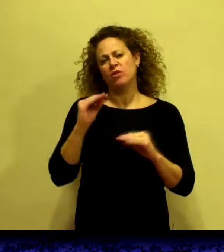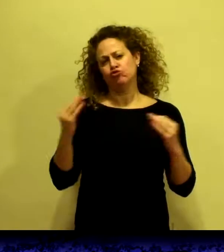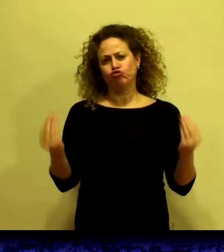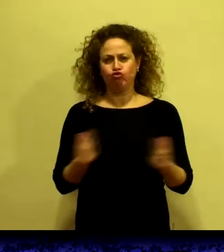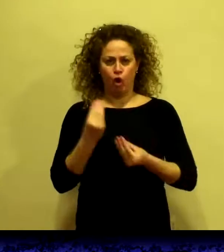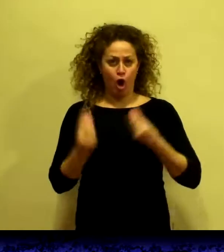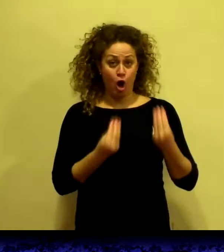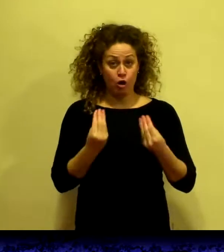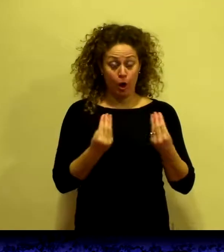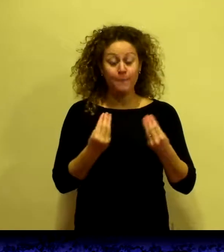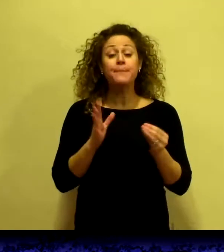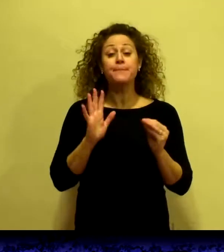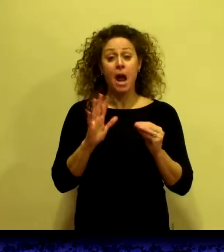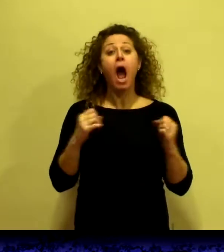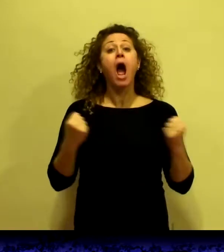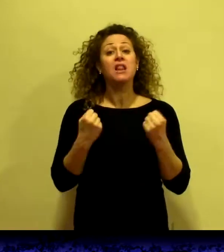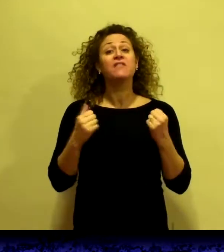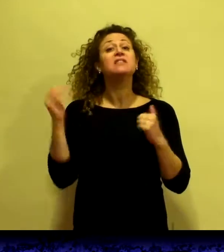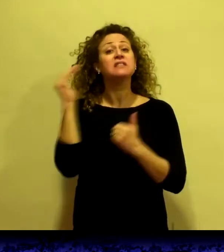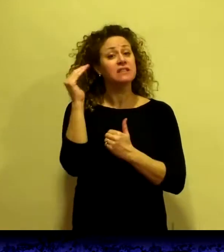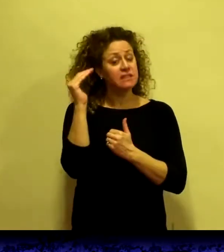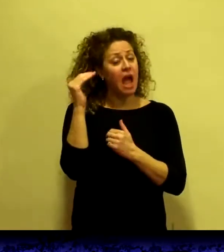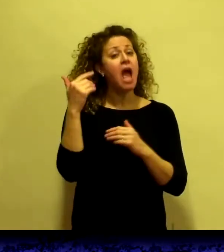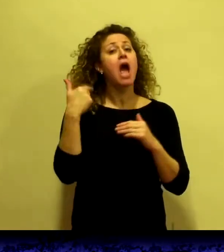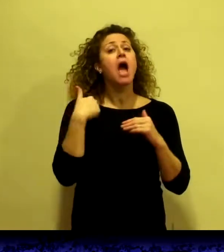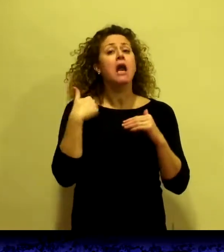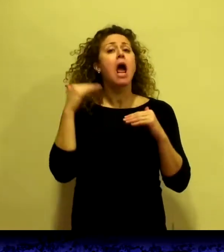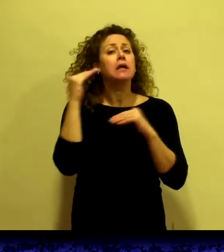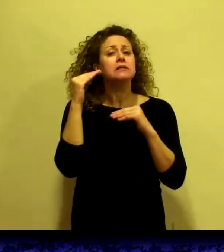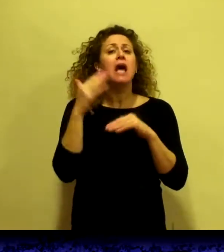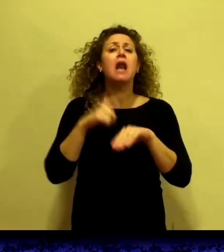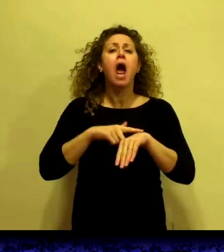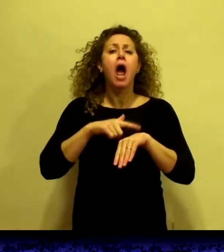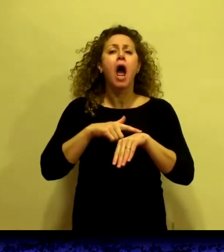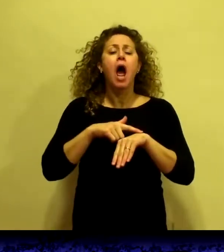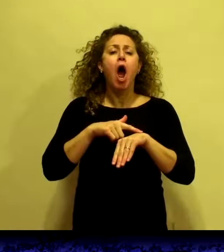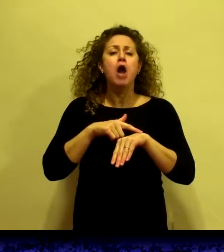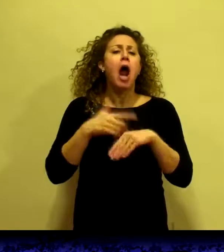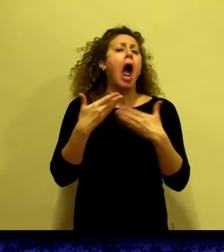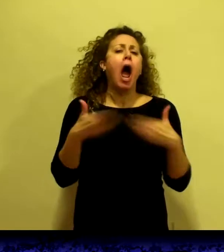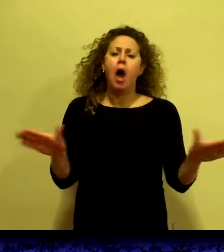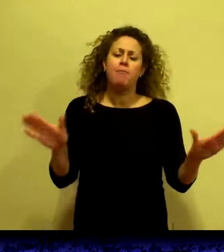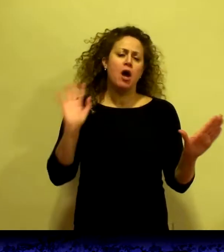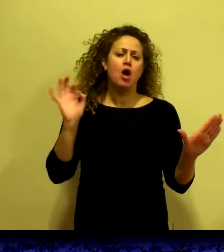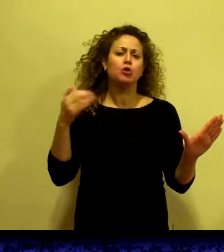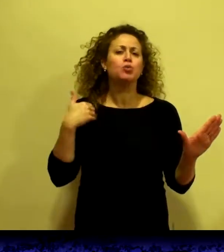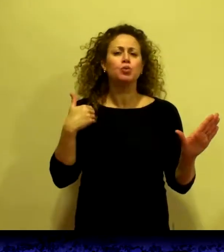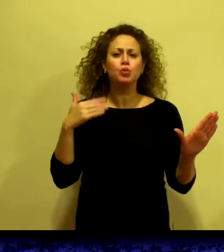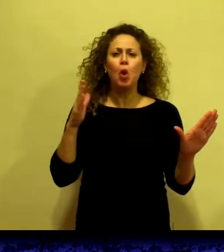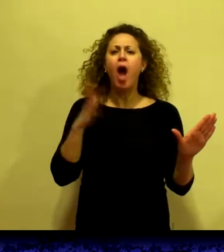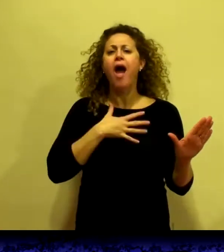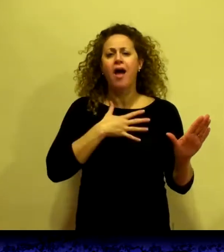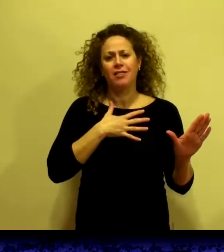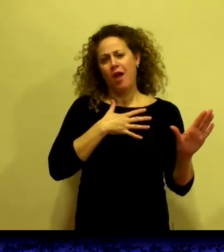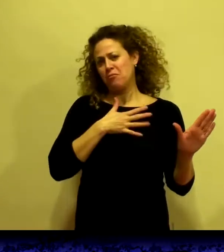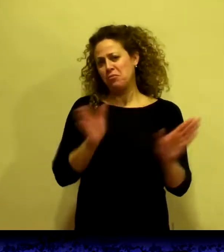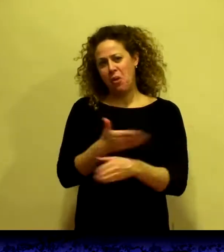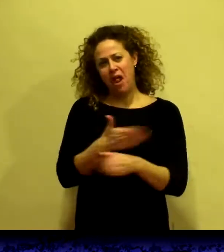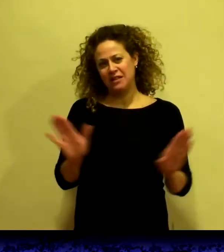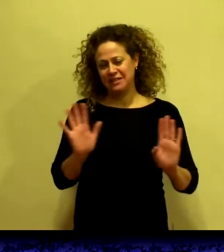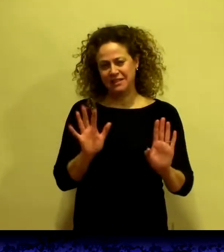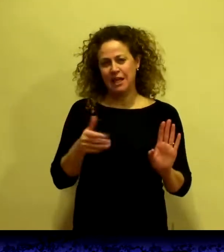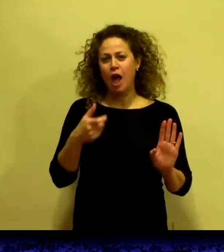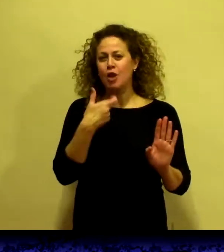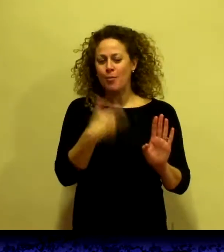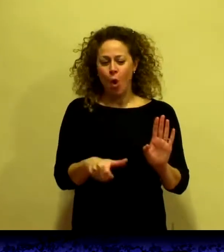attività serali però noi saremo aperti, diciamo, un po' a tutte le età, perché gli appassionati di videogiochi e di giochi da tavolo non sono